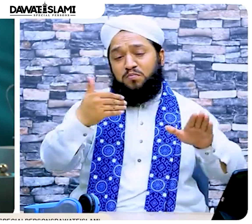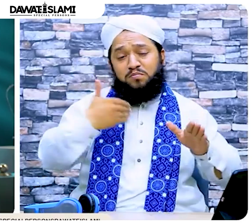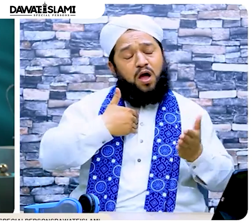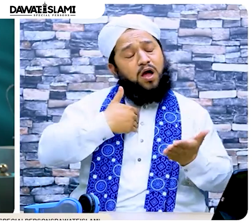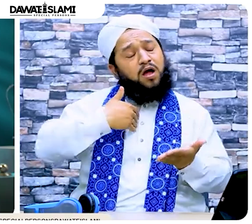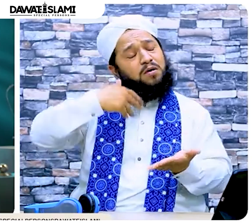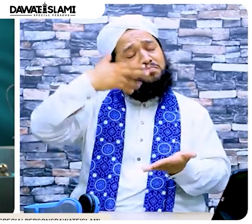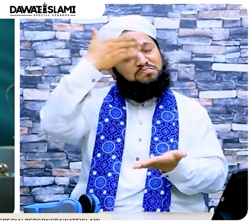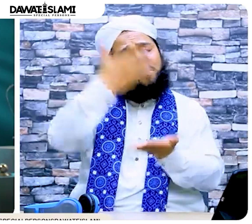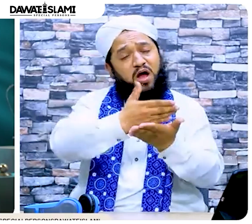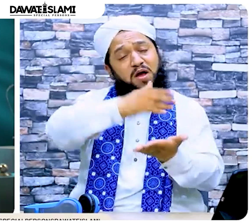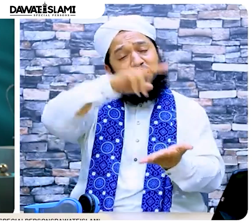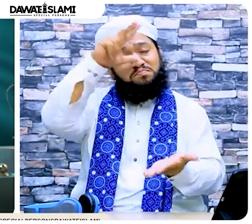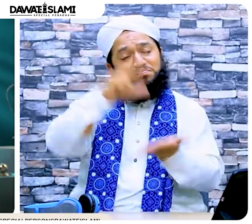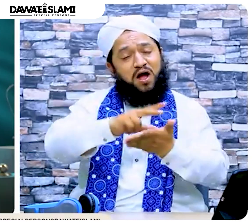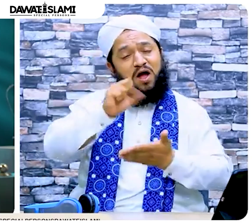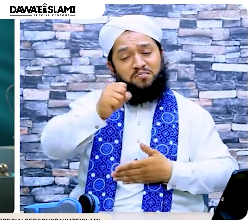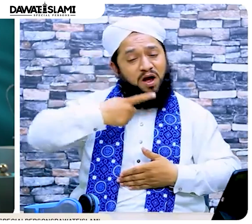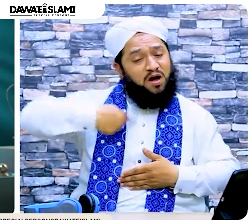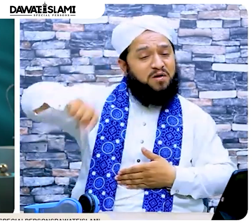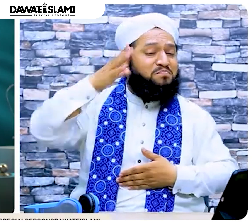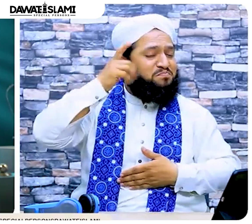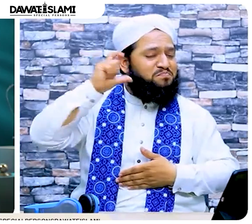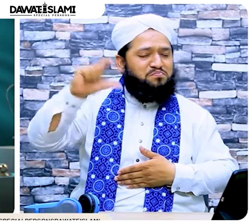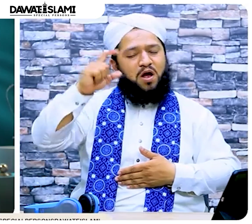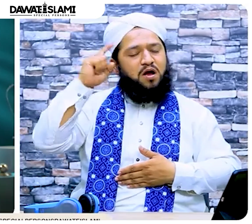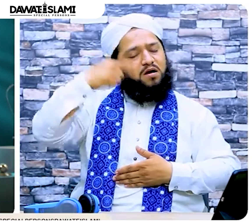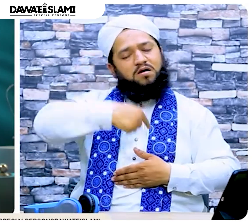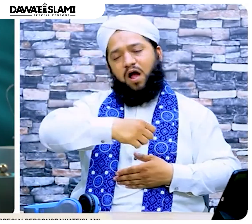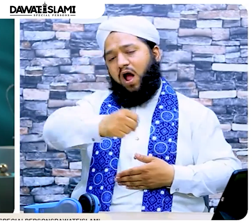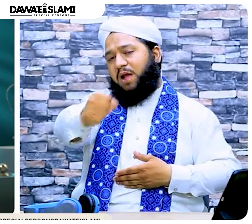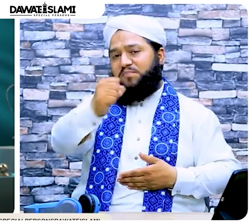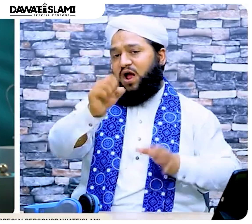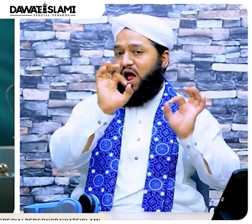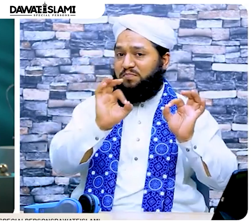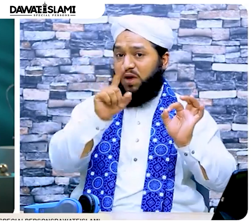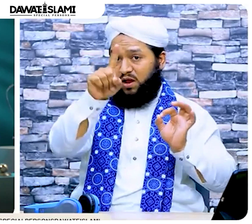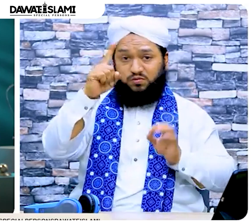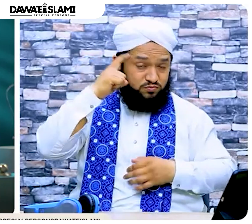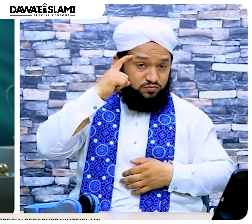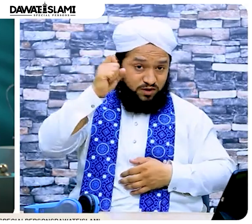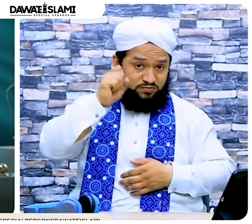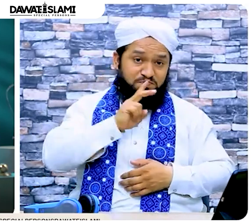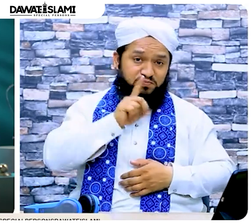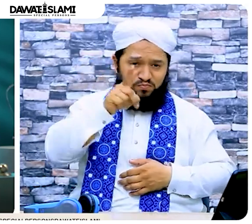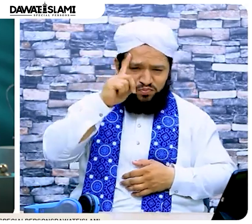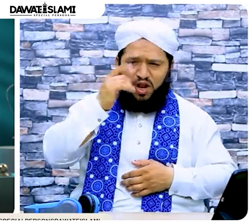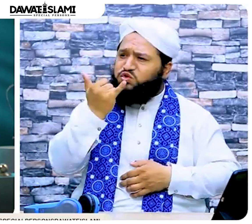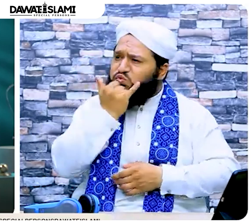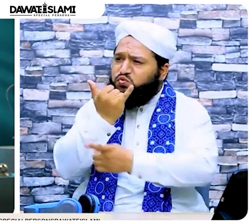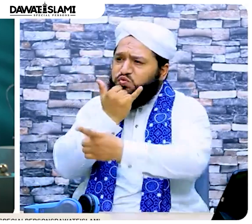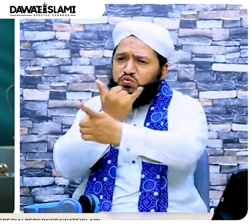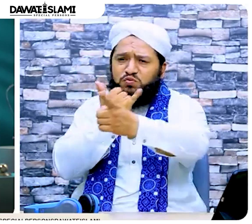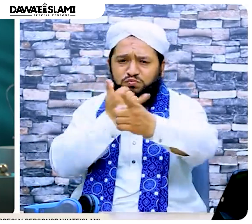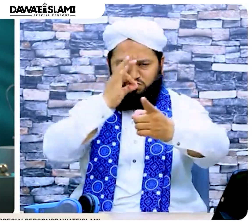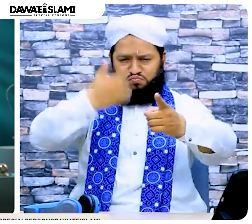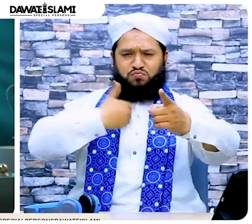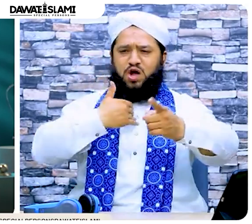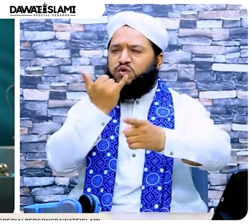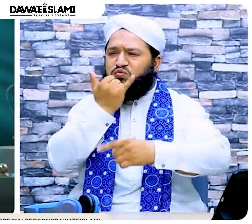بار جو بچہ پیدا ہوگا وہ لڑکا جو ہے وہ انبیاء کا چاند ہوگا۔ اس بار بیٹا تو ہوا مگر چند روز بعد ہی مر گیا۔ بادشاہ تو دور کی بات ہے،